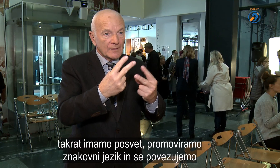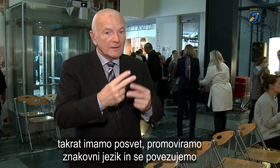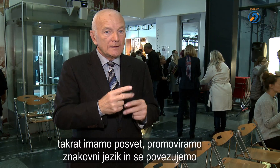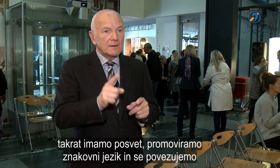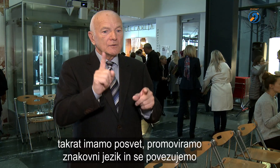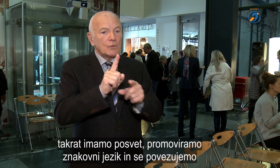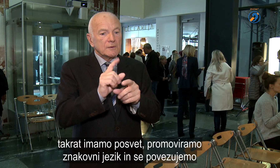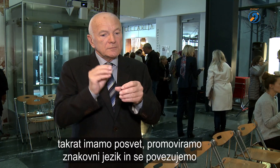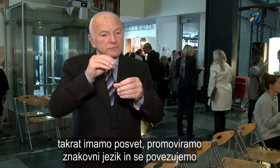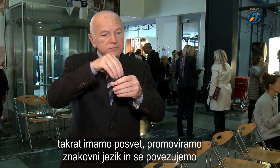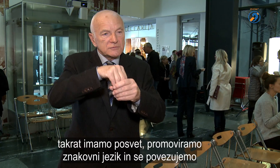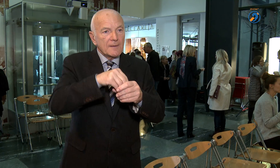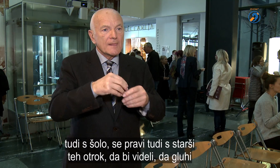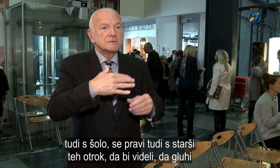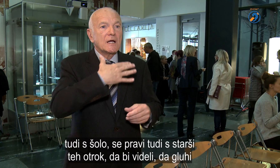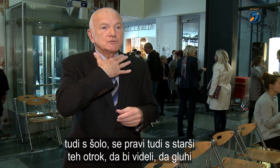promoviramo znakovni jezik